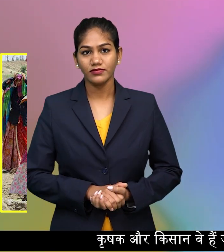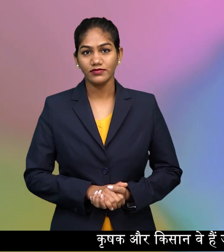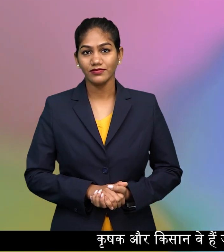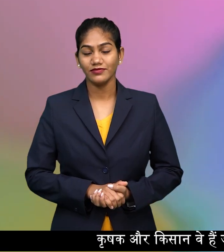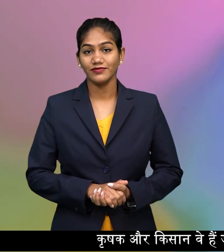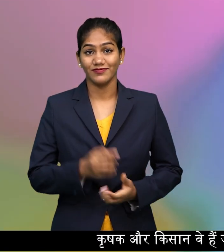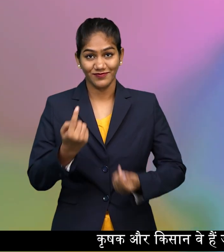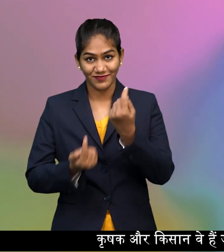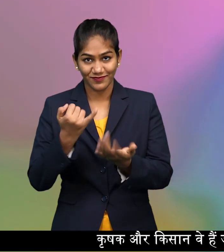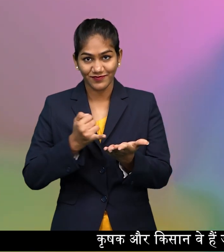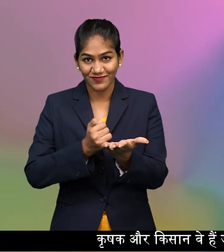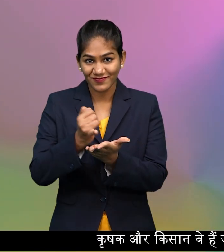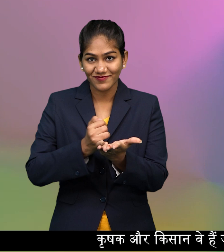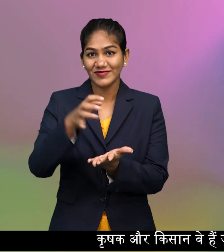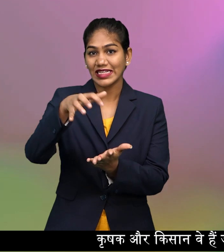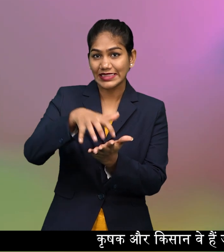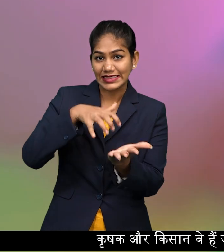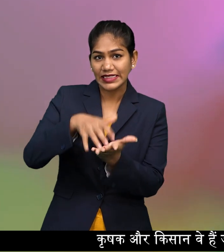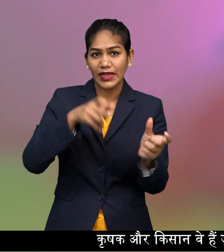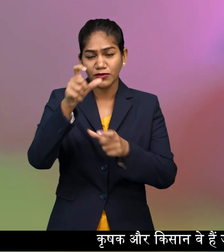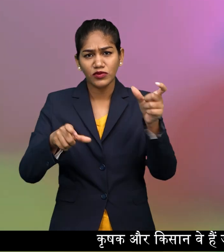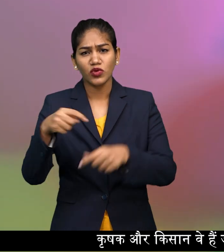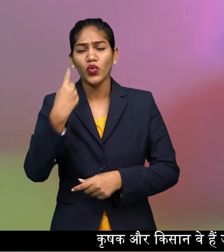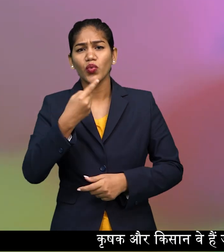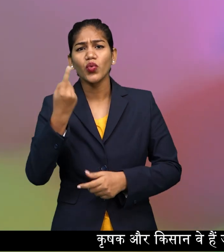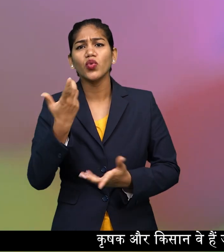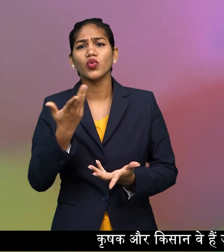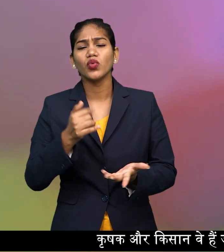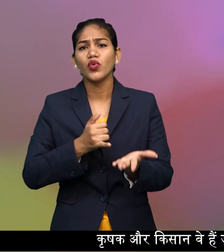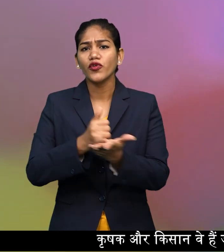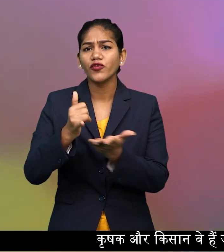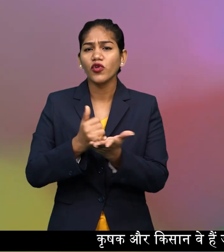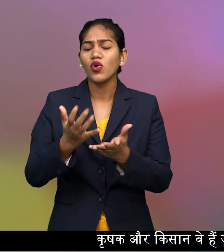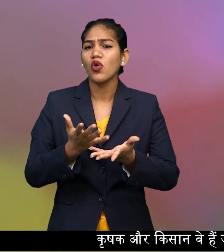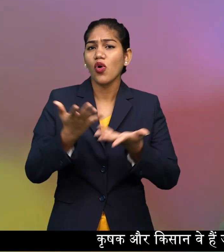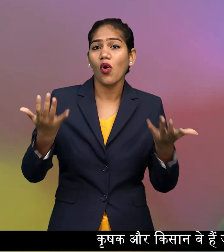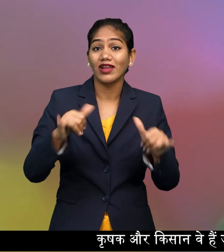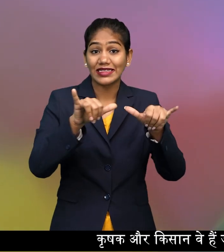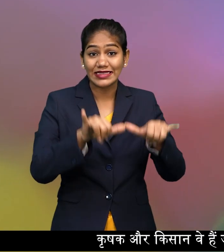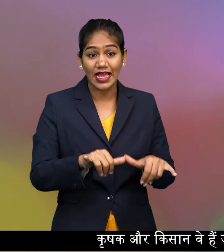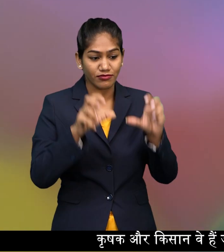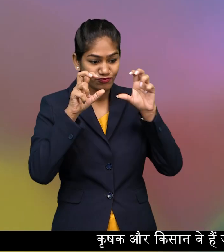कृषक और किसान वे हैं जो उस भूमि पर खेती या पर्यवेक्षण करते हैं